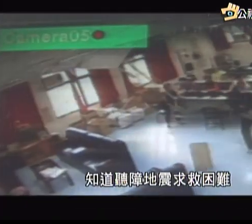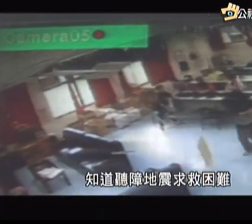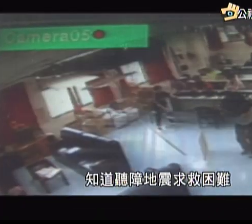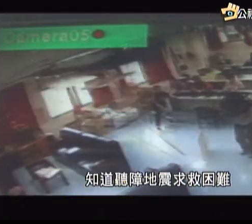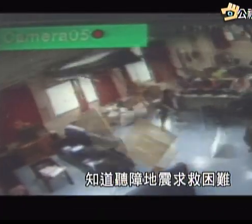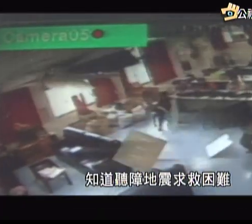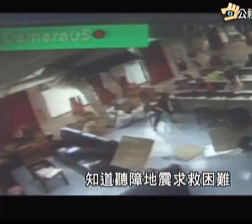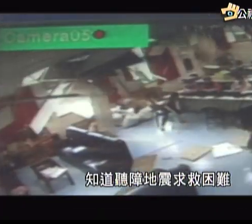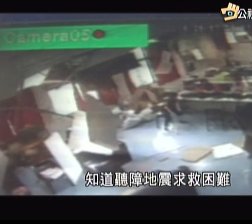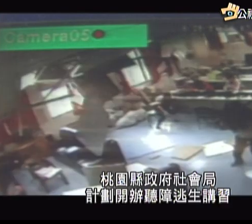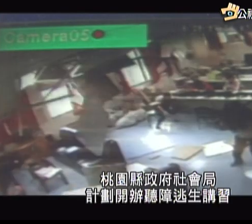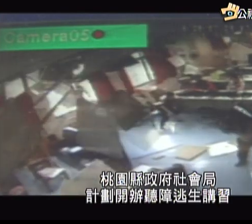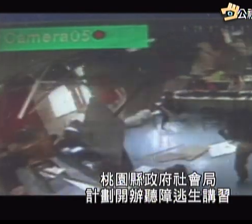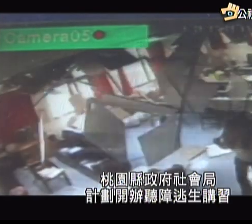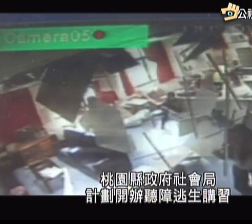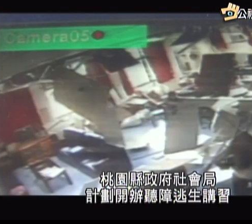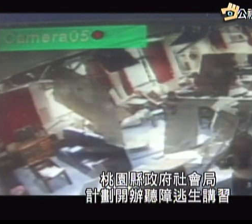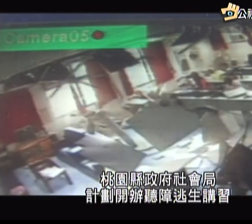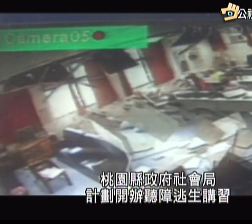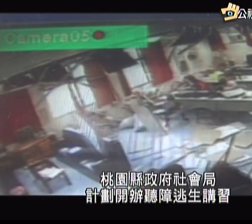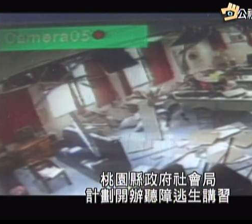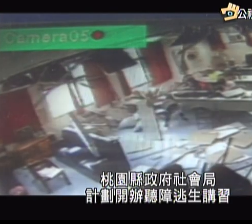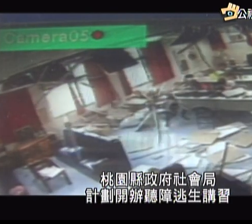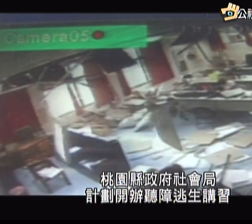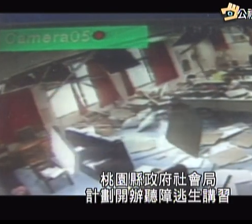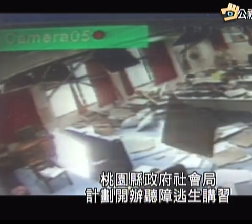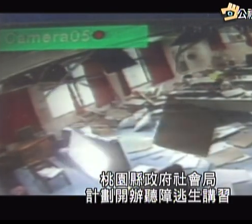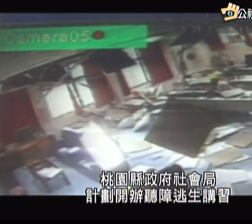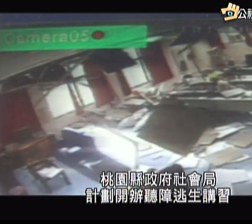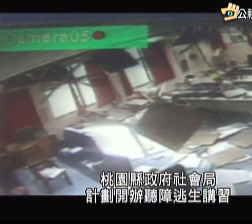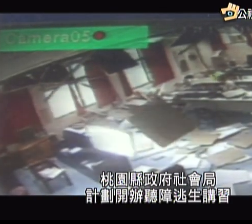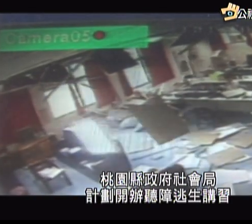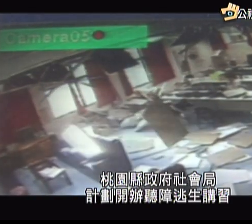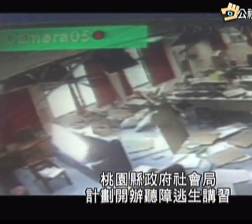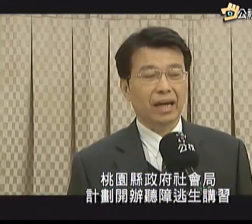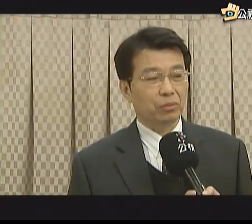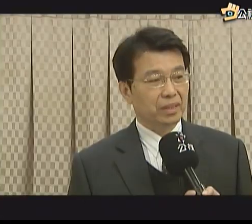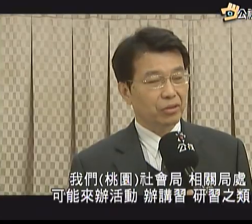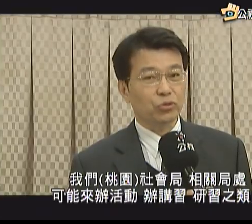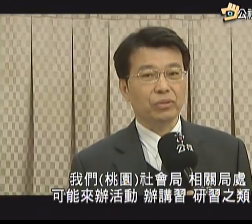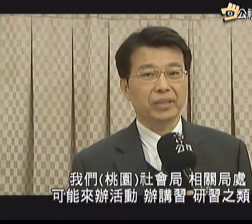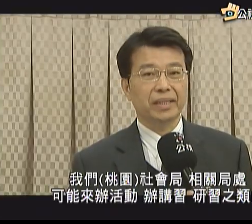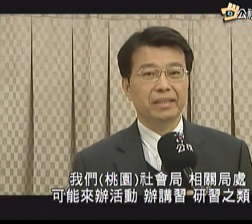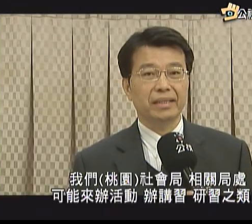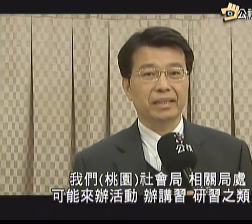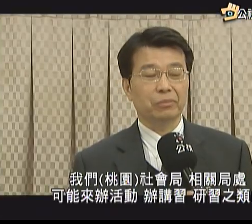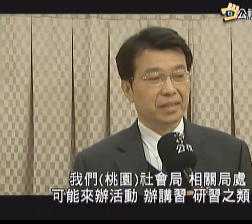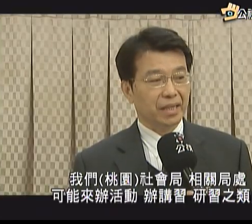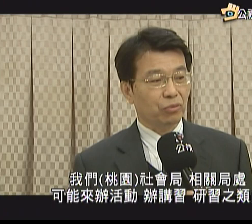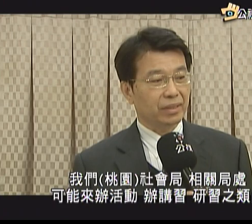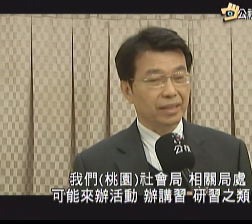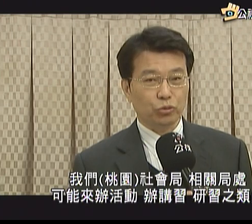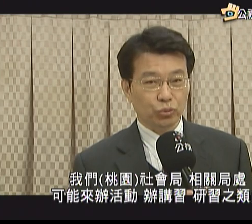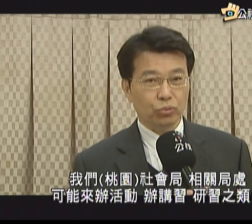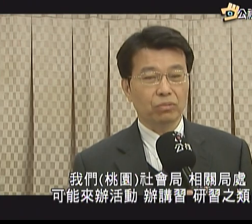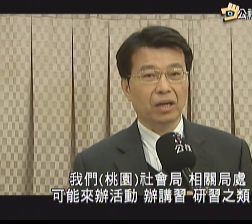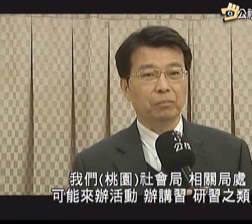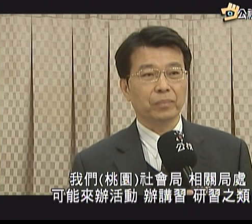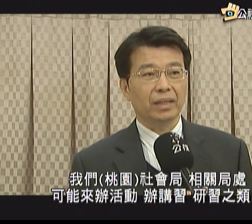救困难，桃园县政府社会局计划开办听障逃生讲习。 我们社会局会跟这个我们相关的这个局处哈，可